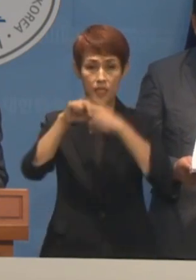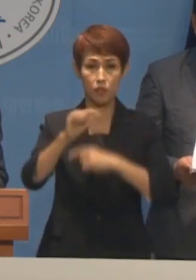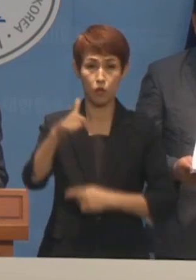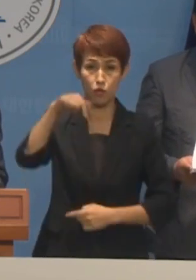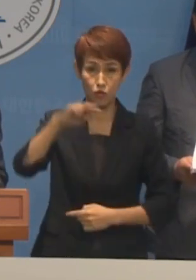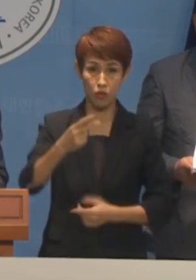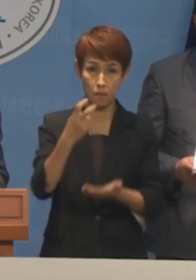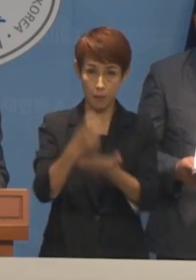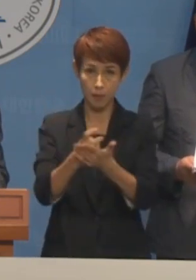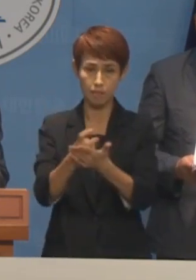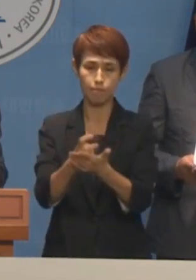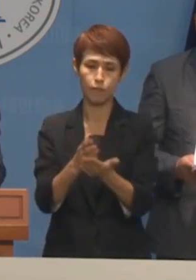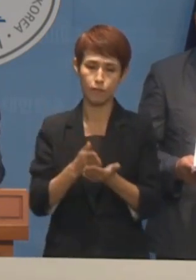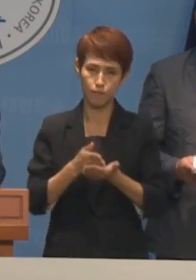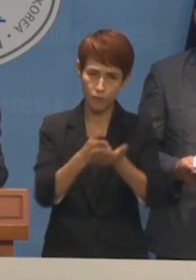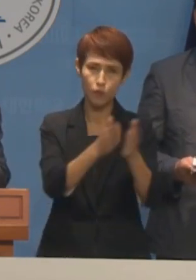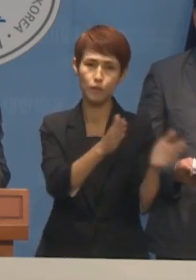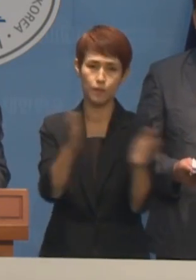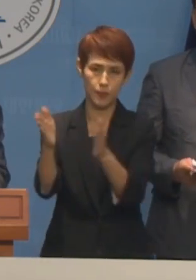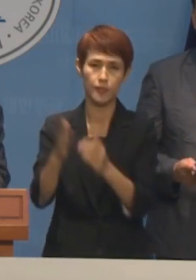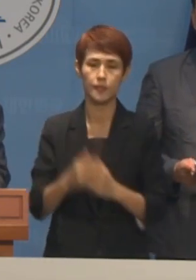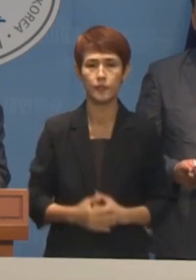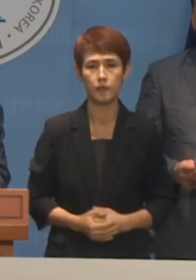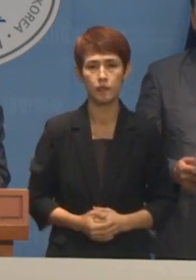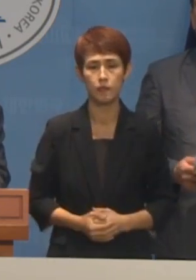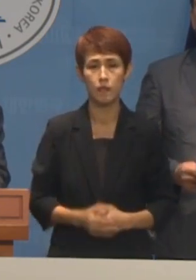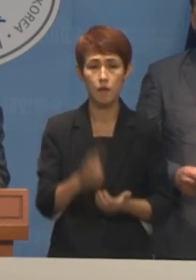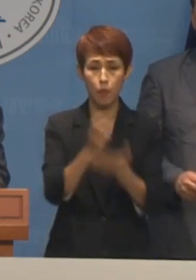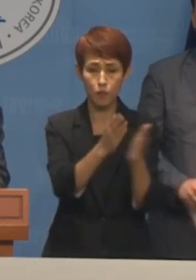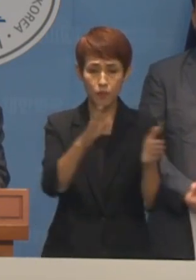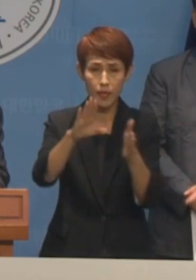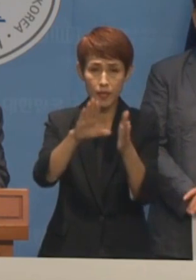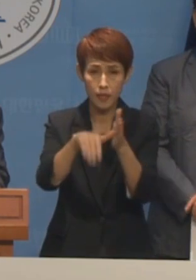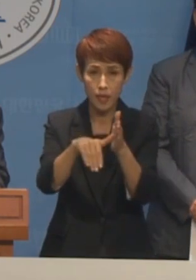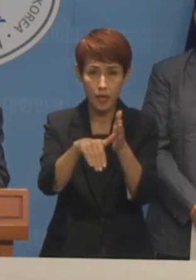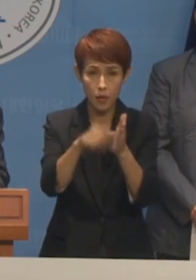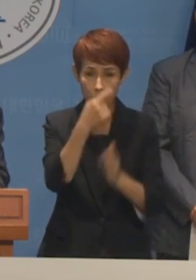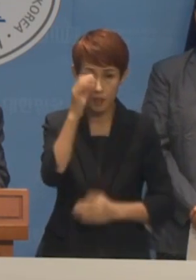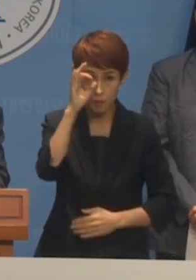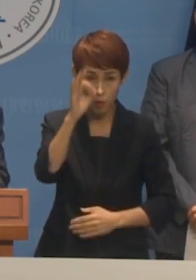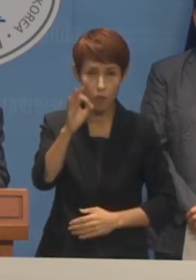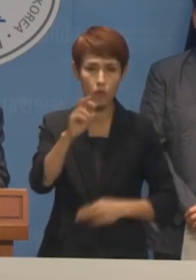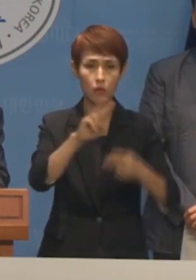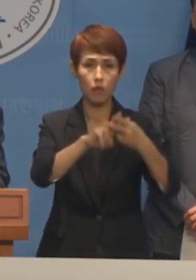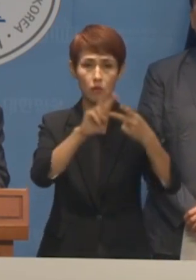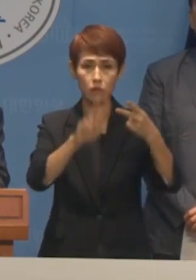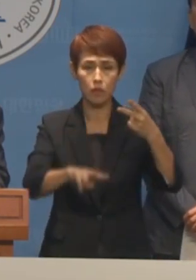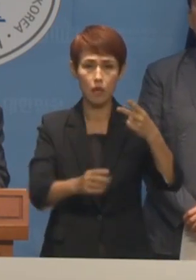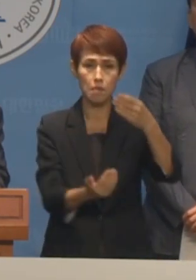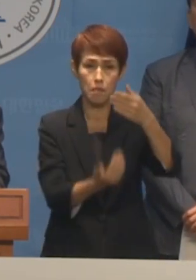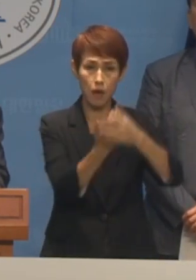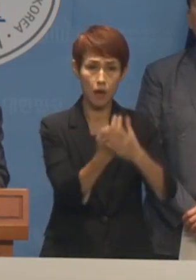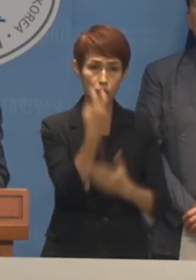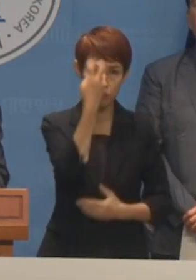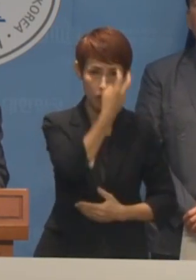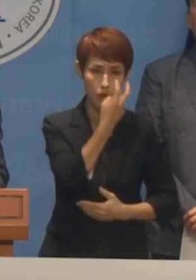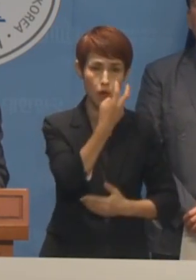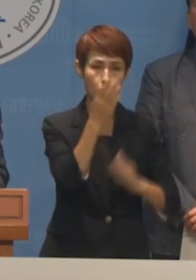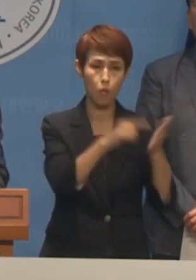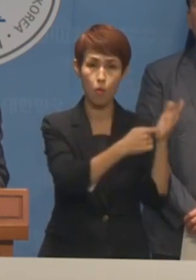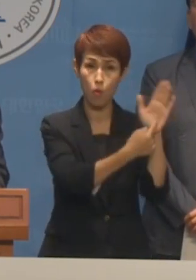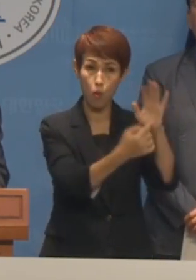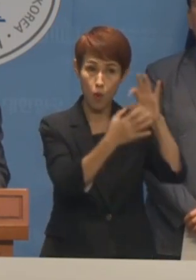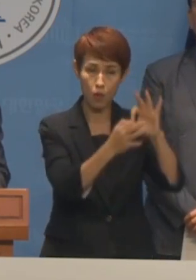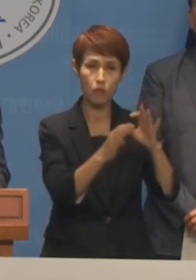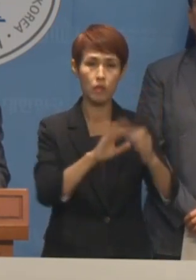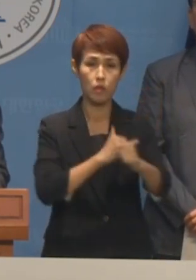준비를 시작했습니다. 법안을 준비하면서 확인한 현재의 형사사건 수사와 공보 과정에서의 인권보호